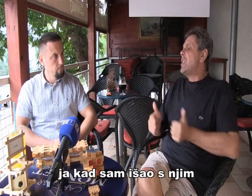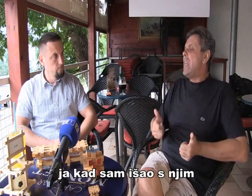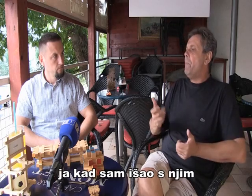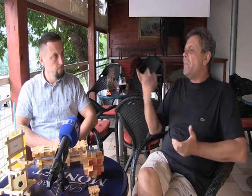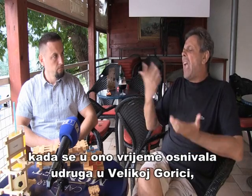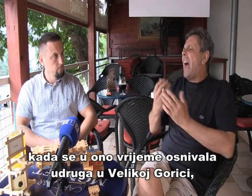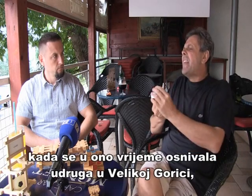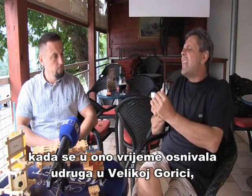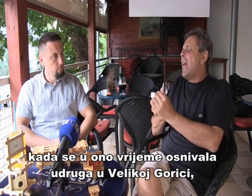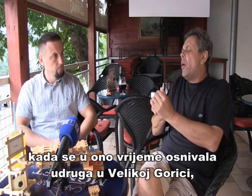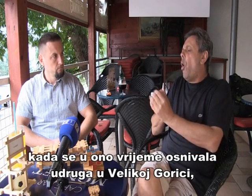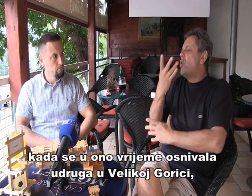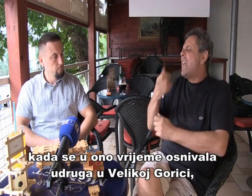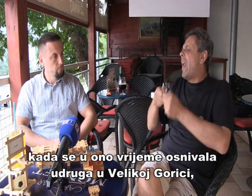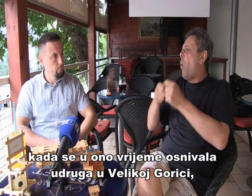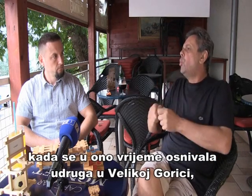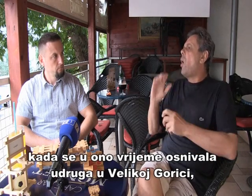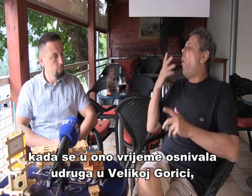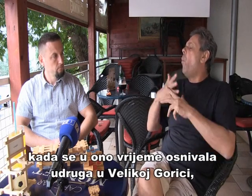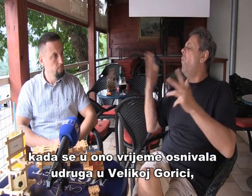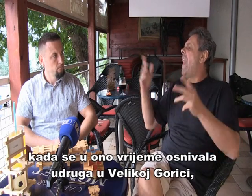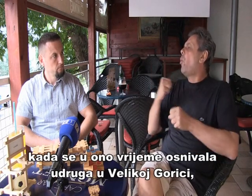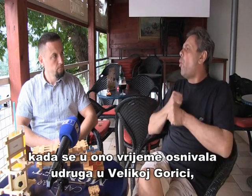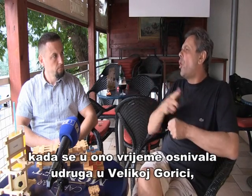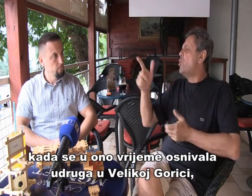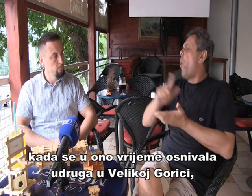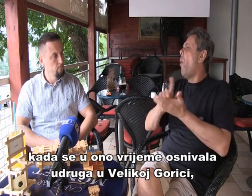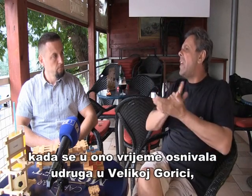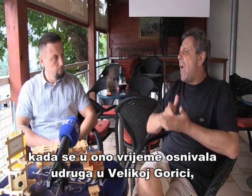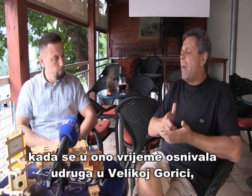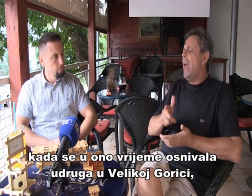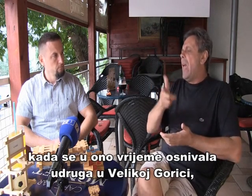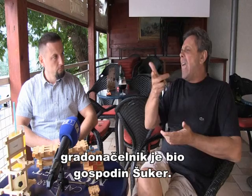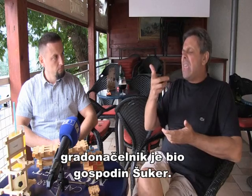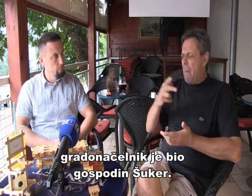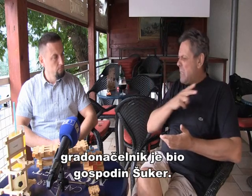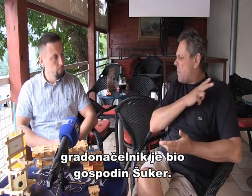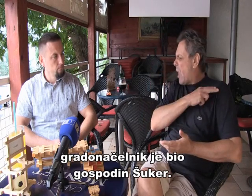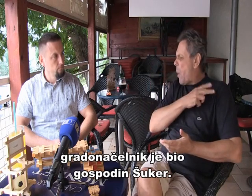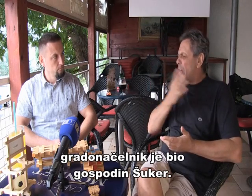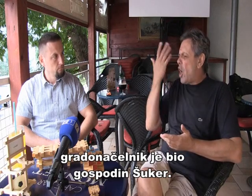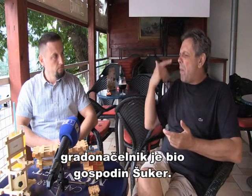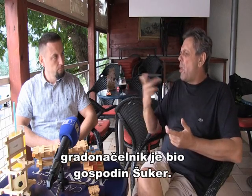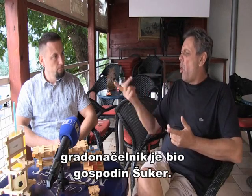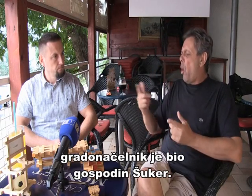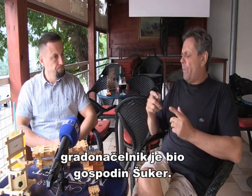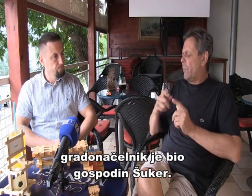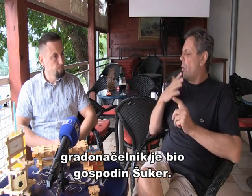njim, kada se osnivala udruga u Velikoj Gorici, u ono vrijeme je, mislim, gradonačelnik bio